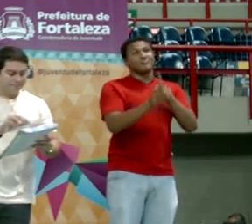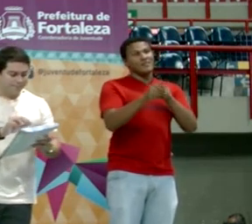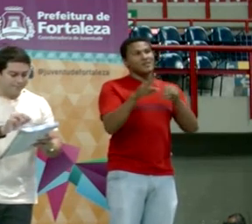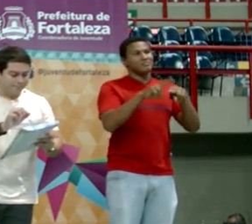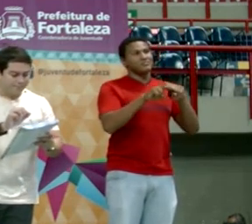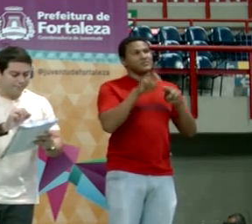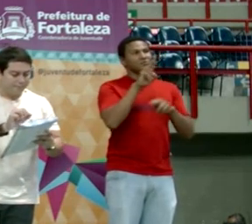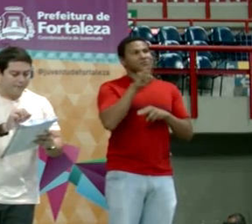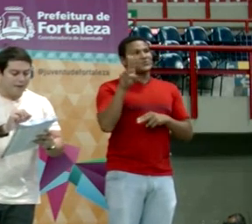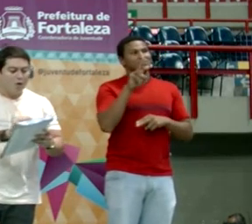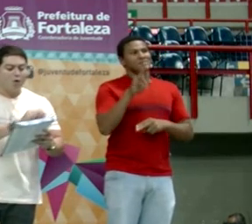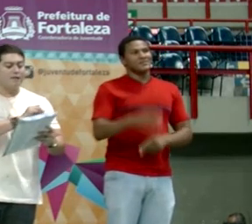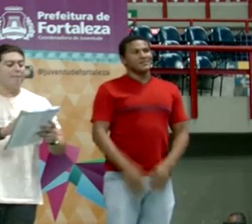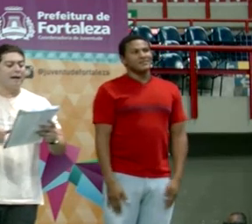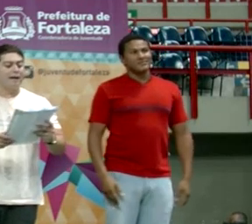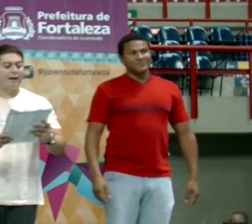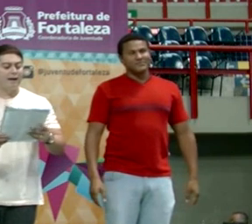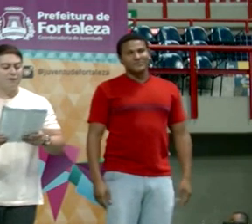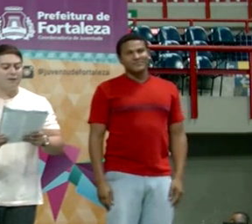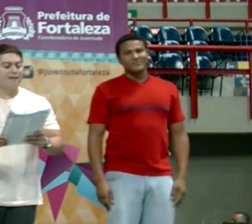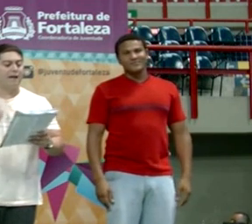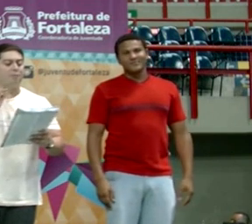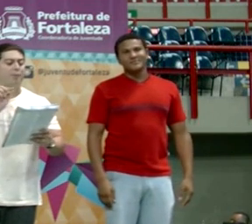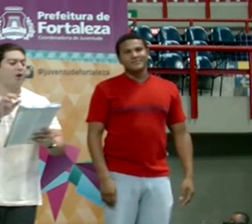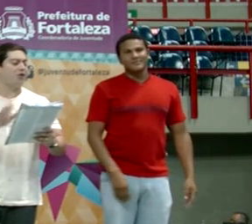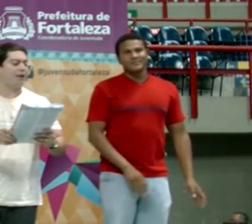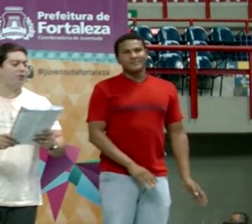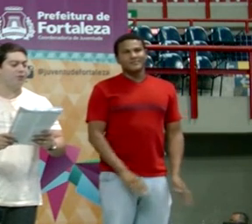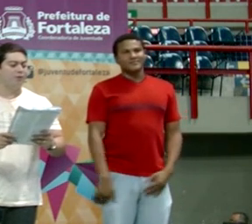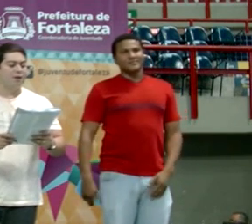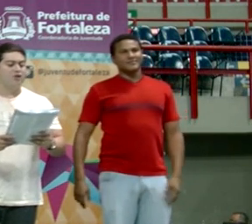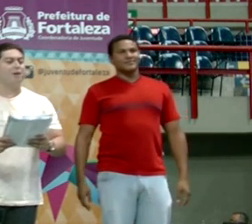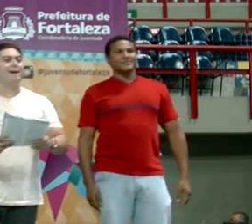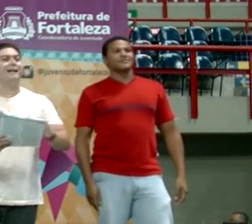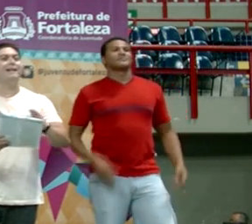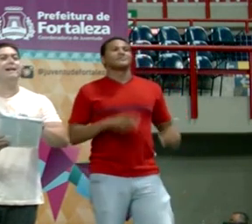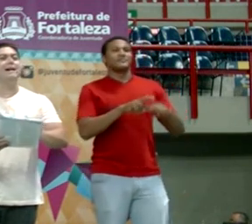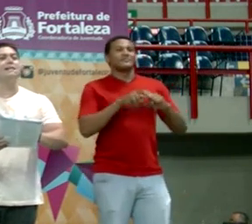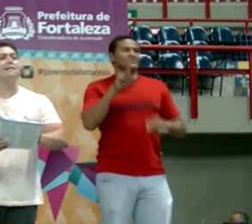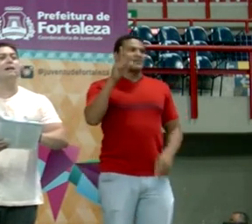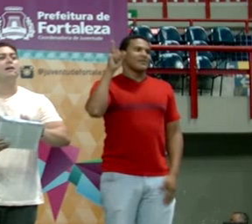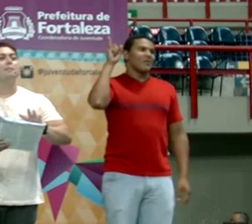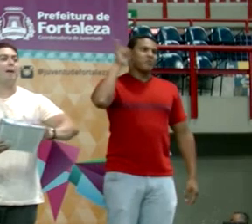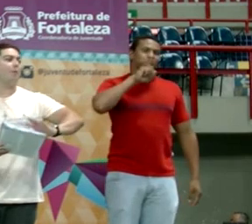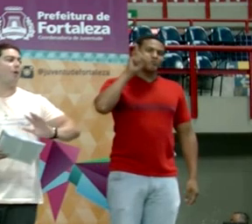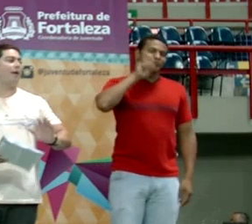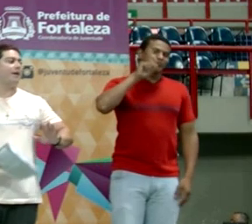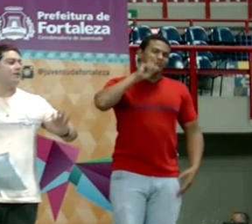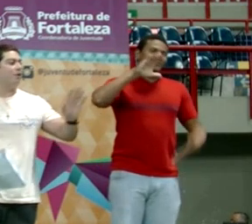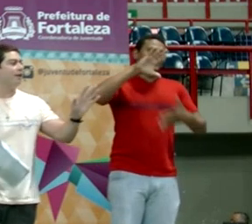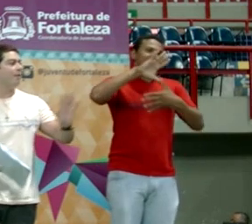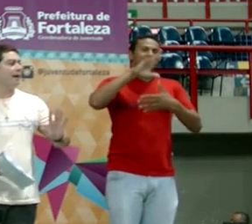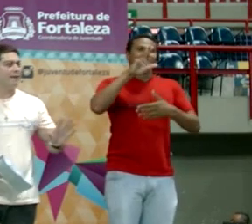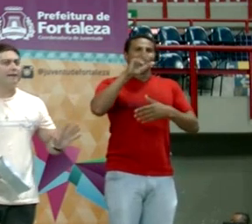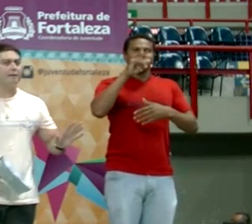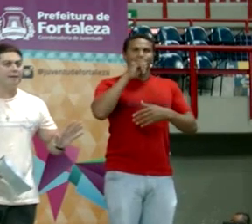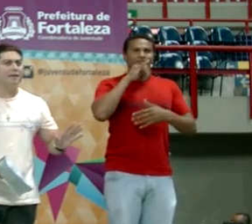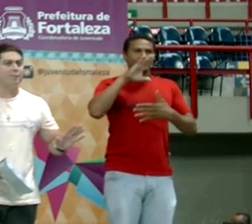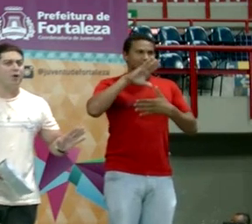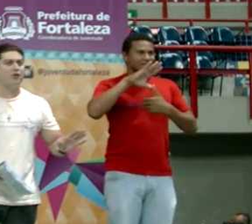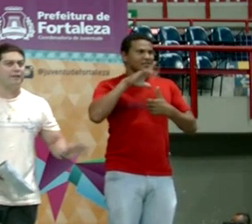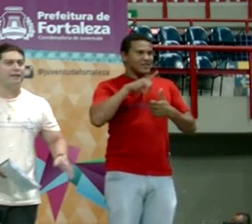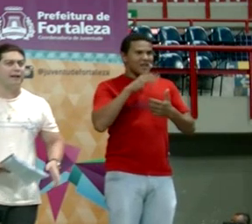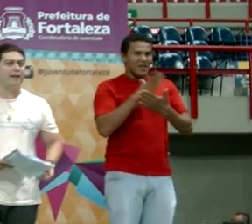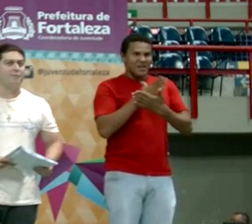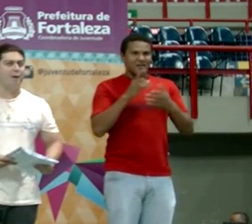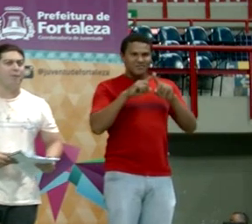certo? Os americanos fizeram um projeto chamado Aliança para o Progresso. Tem uma namorada aí que também